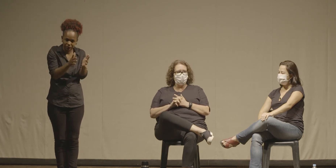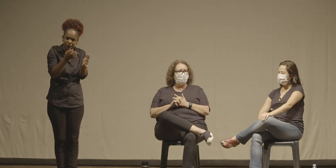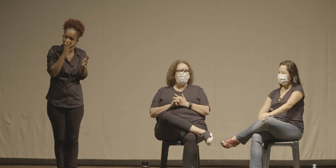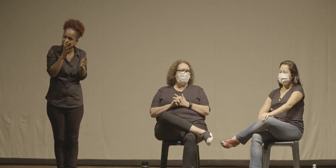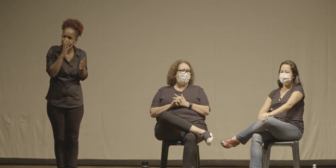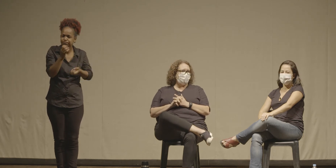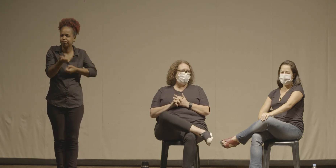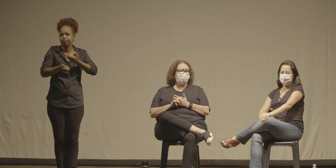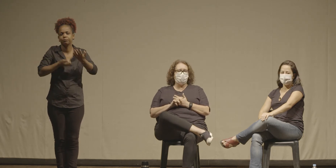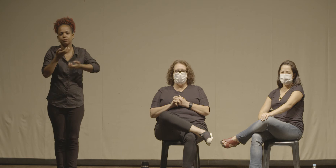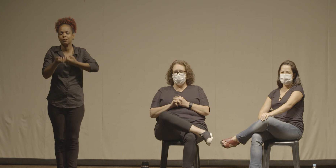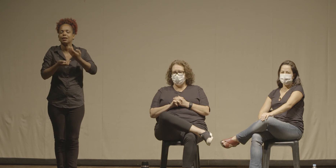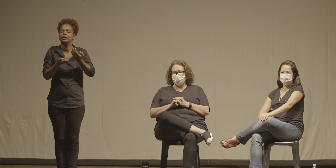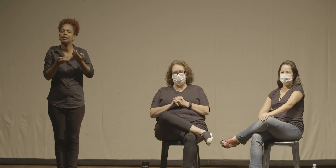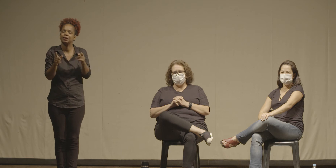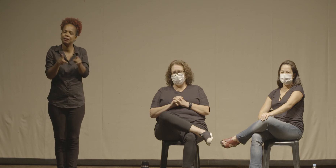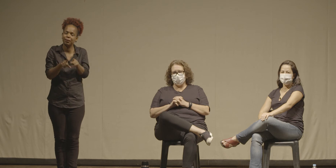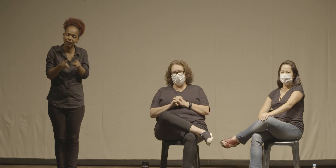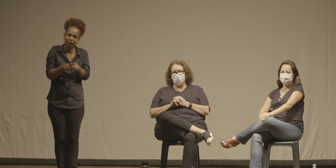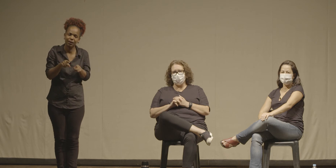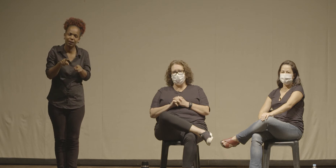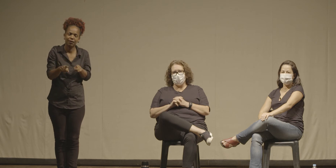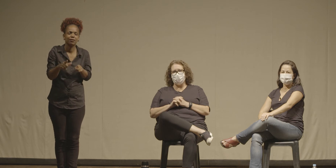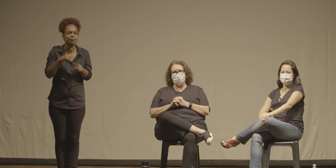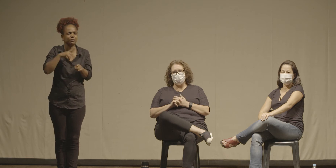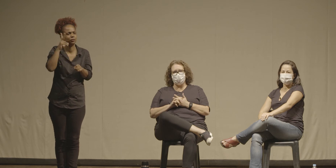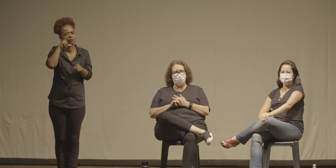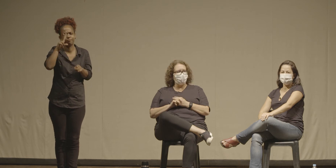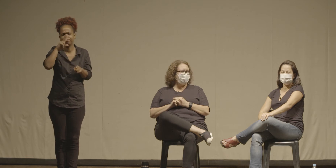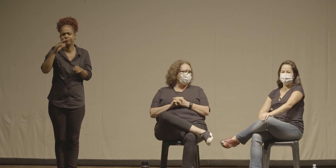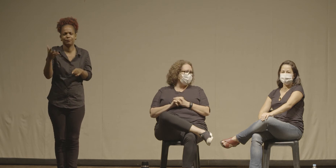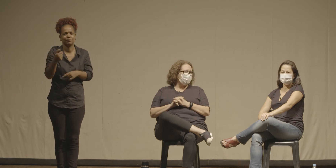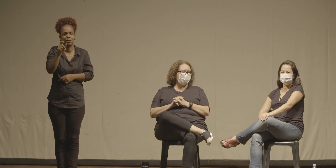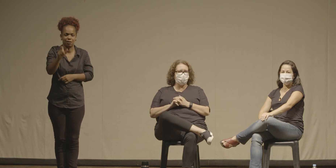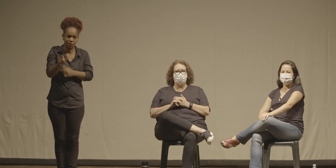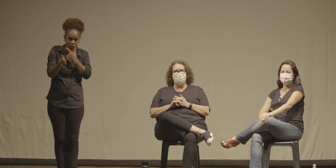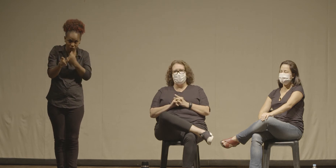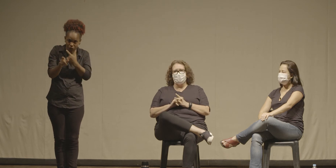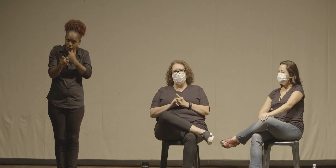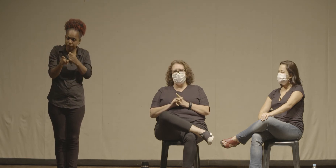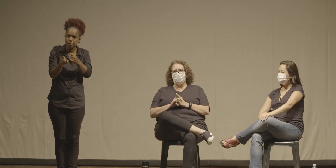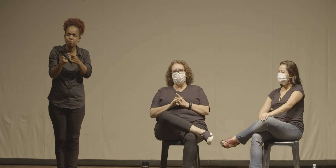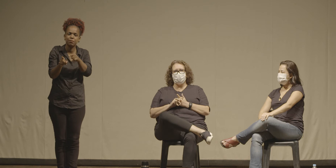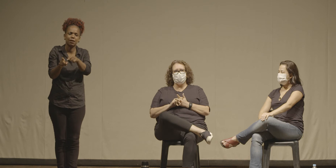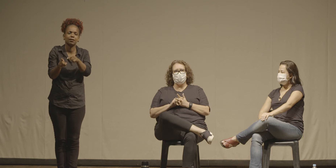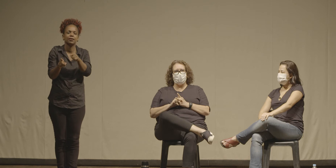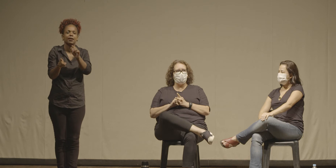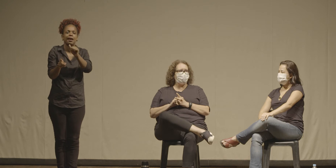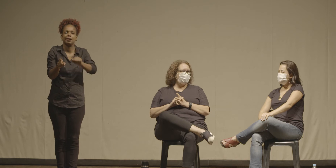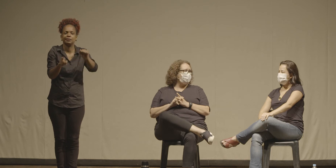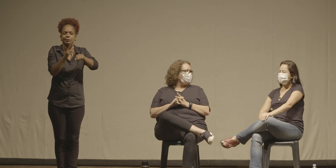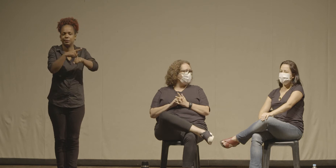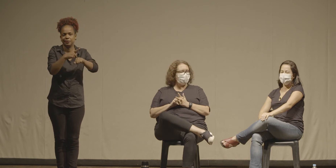poesia, além de ser uma grande história, né, desse homem, desse cineasta argentino